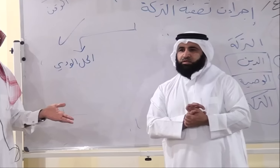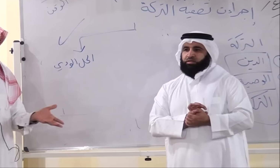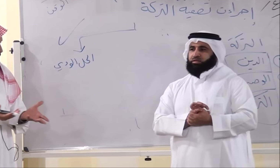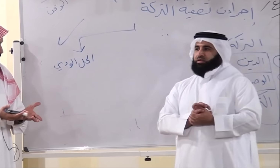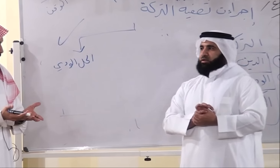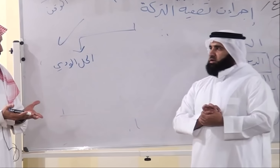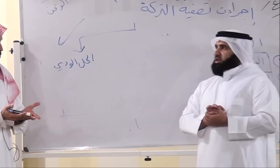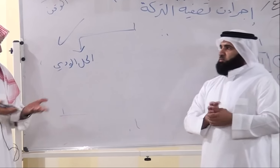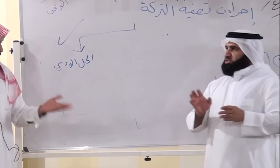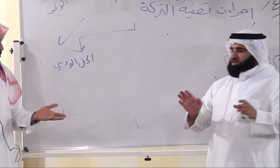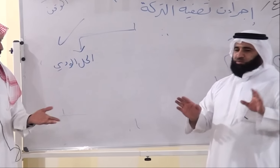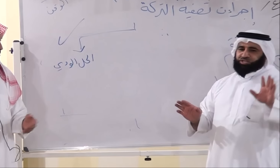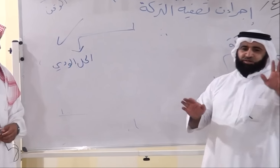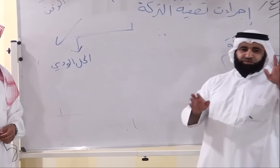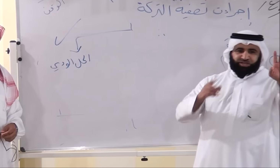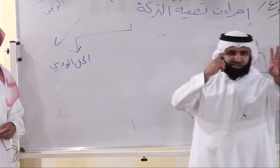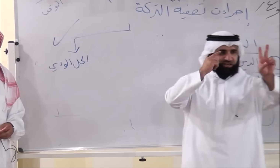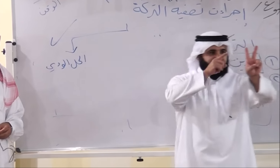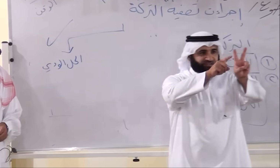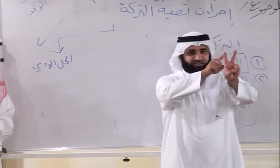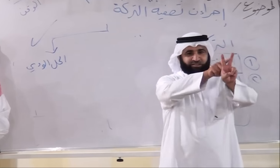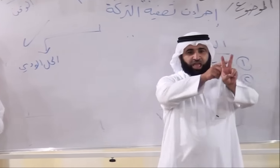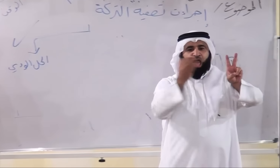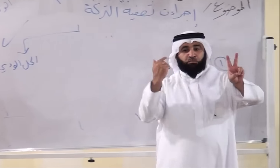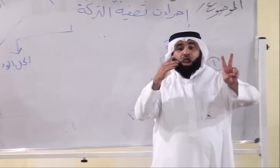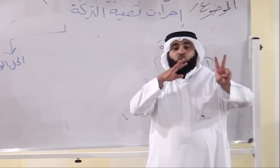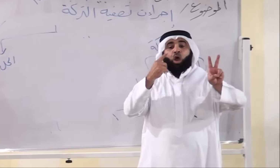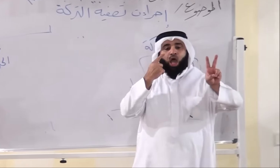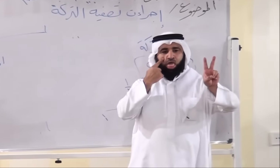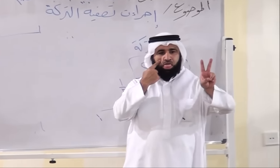ناس متعلمين.